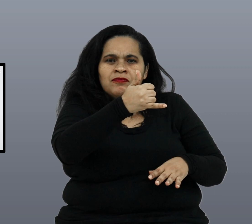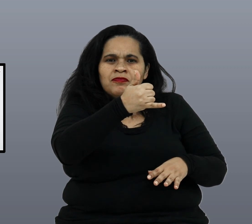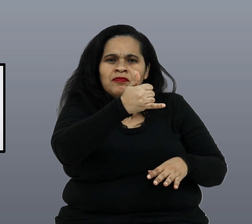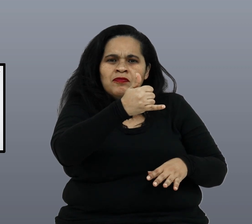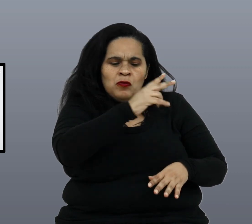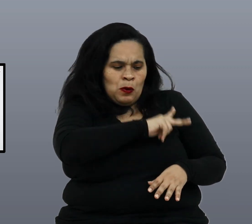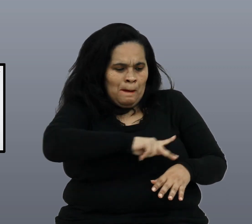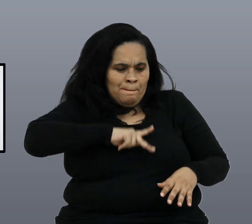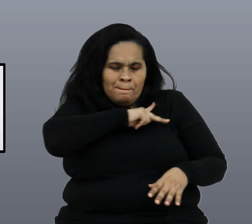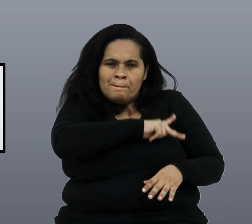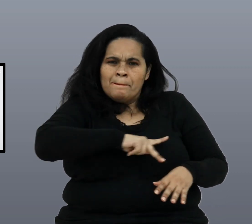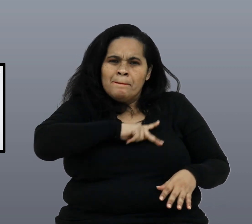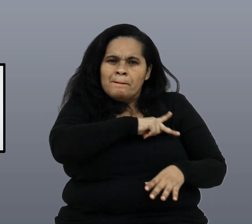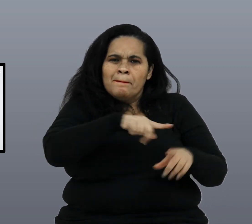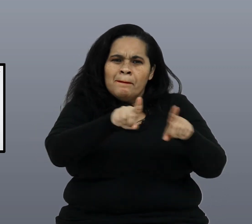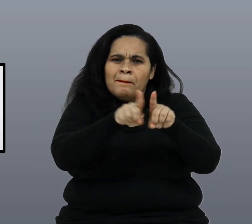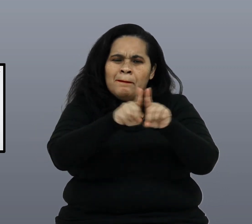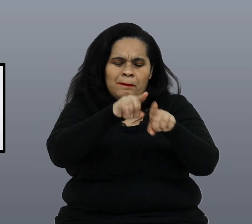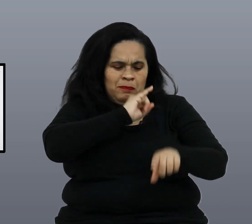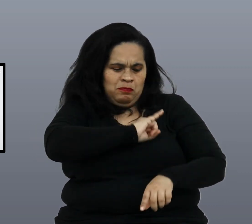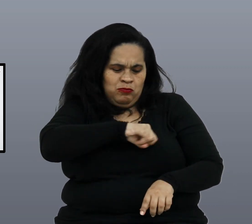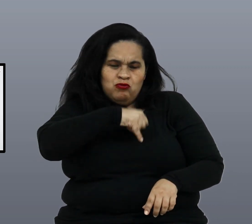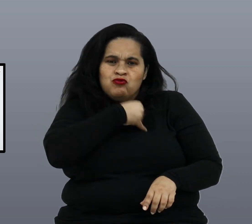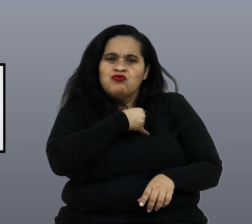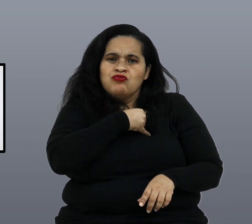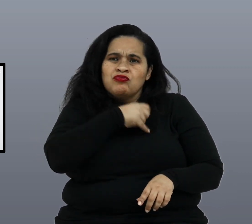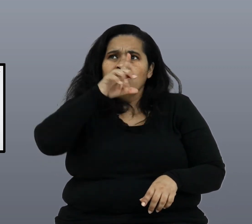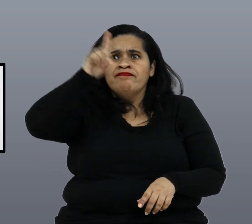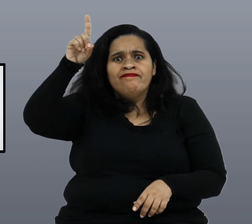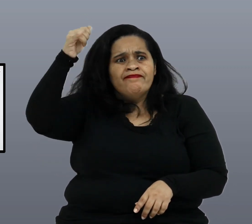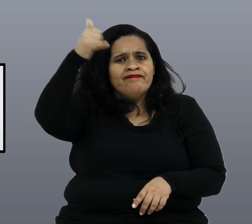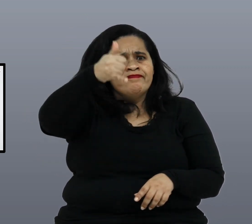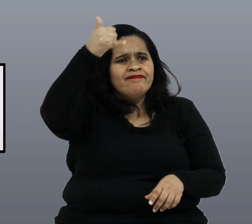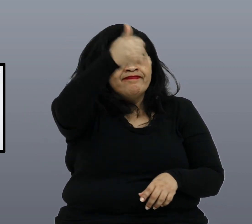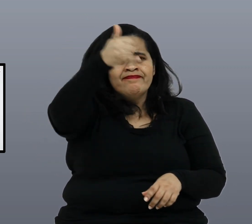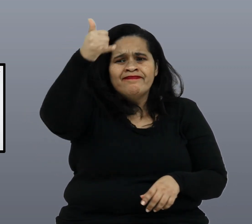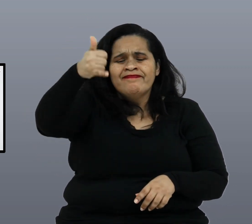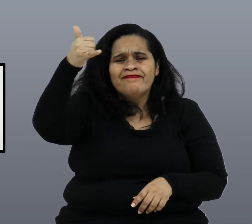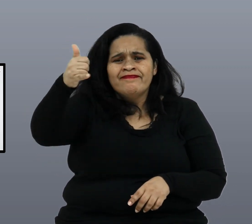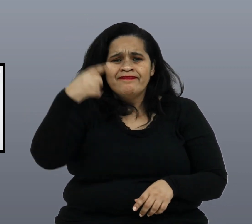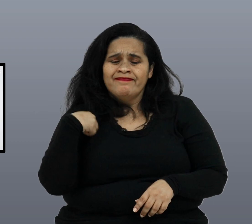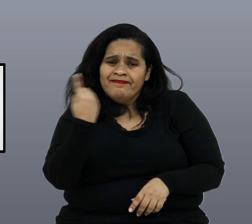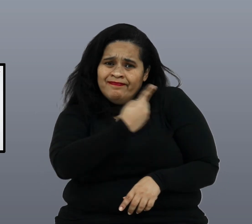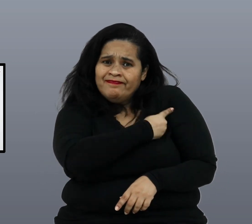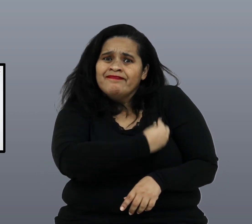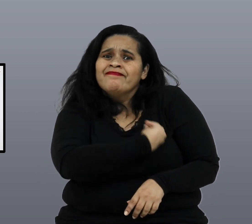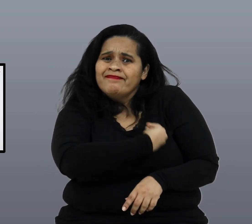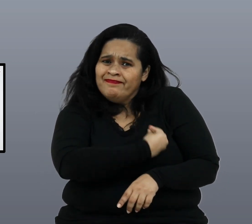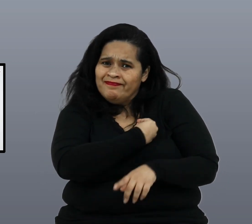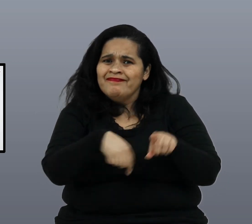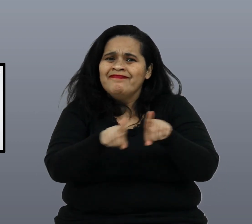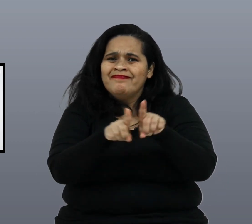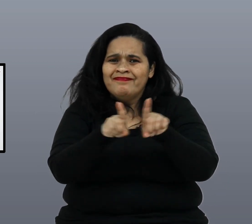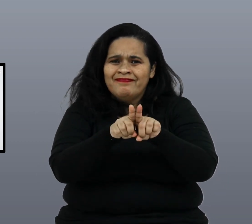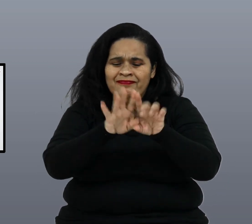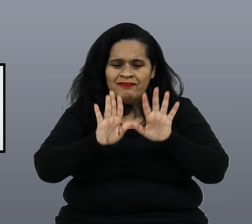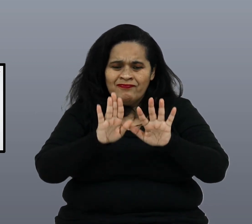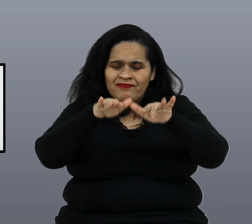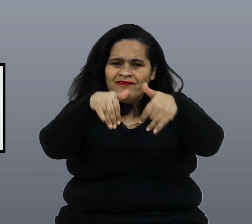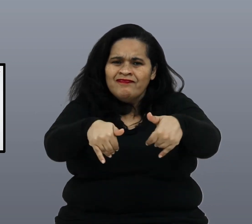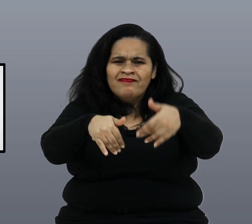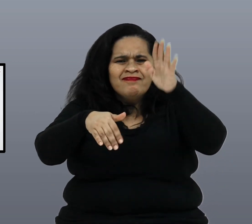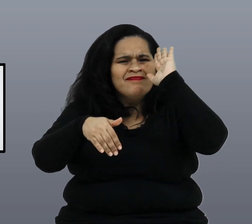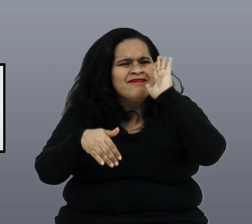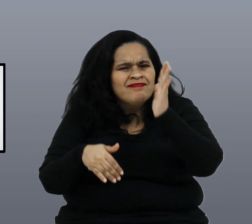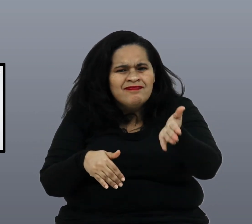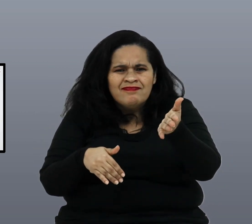Paulo, falou com o apóstolo João, e continua falando com a igreja. Ele já deu o final da história. Está no meu comando, eu estou no